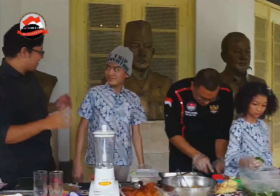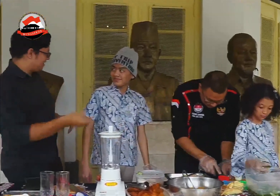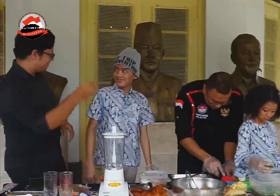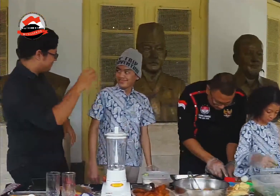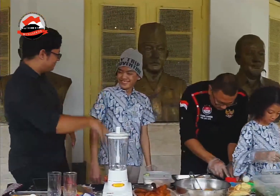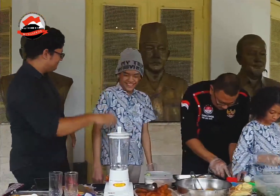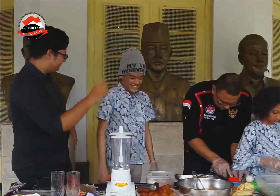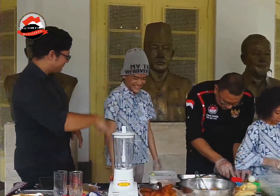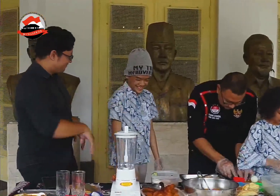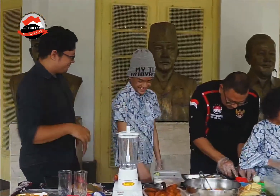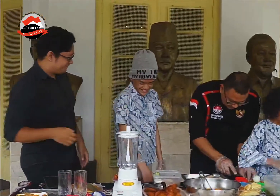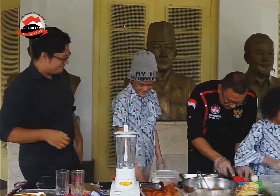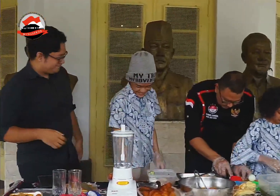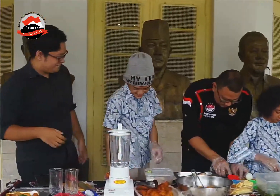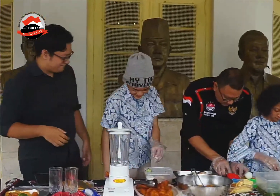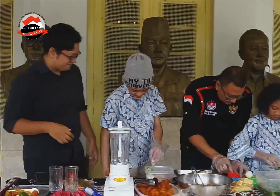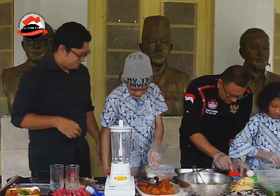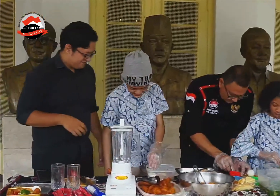brokolinya.